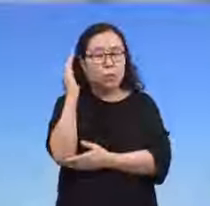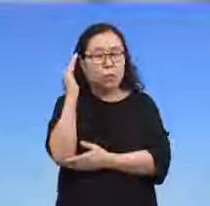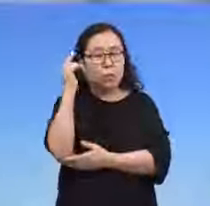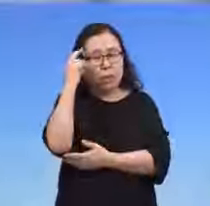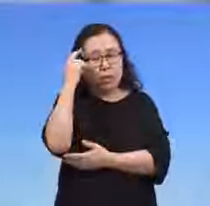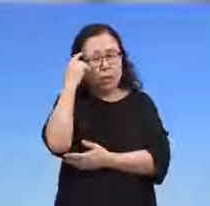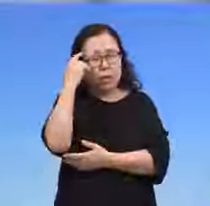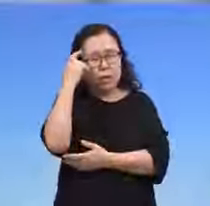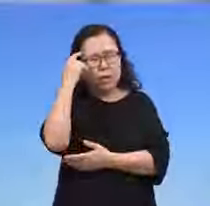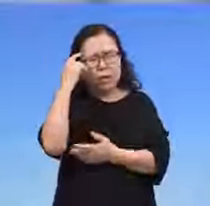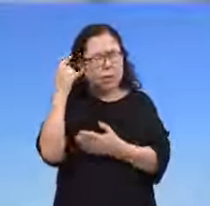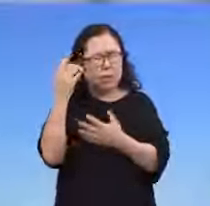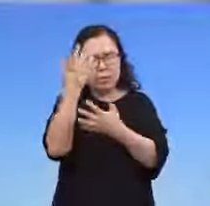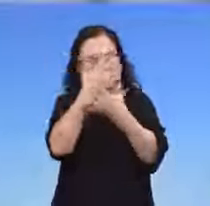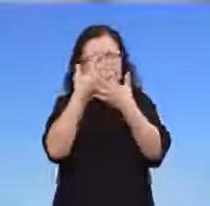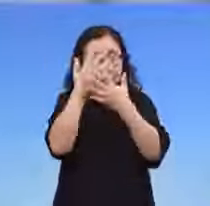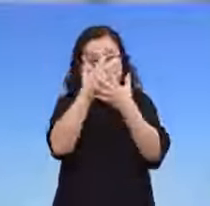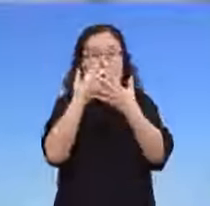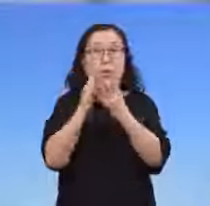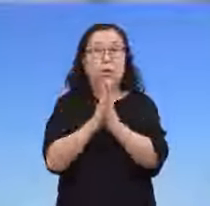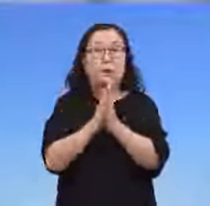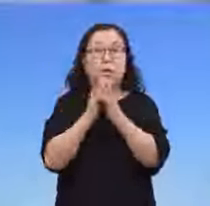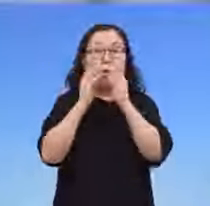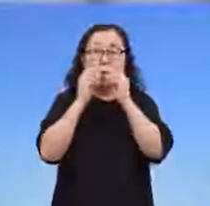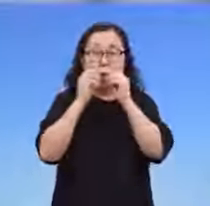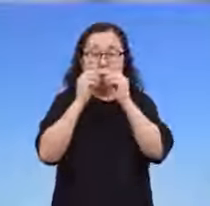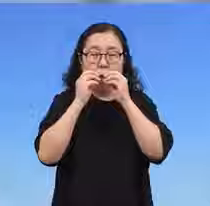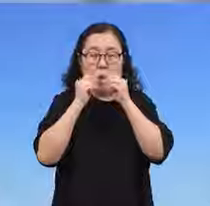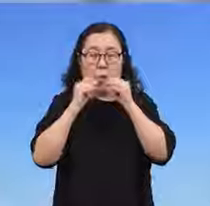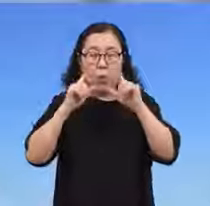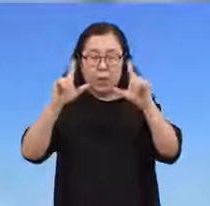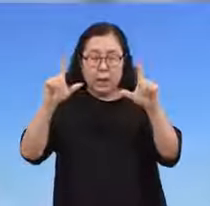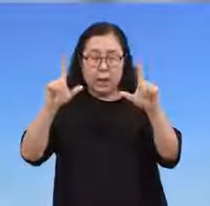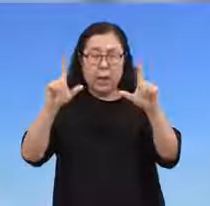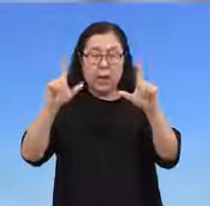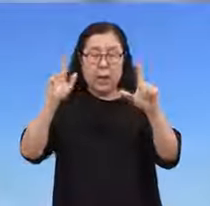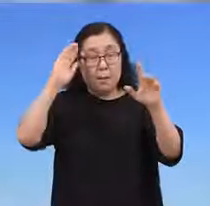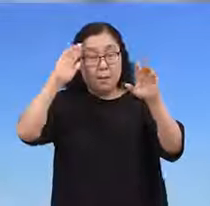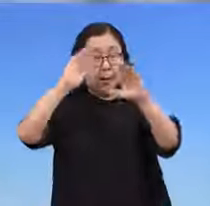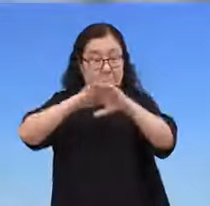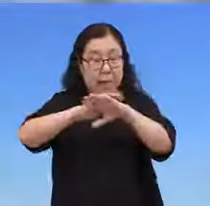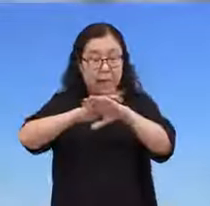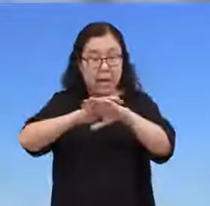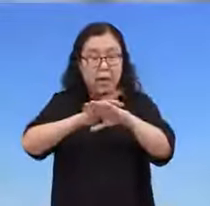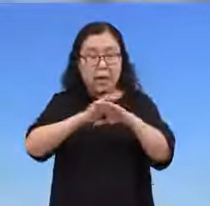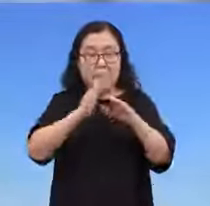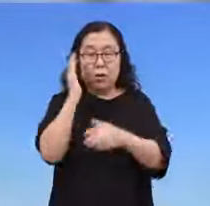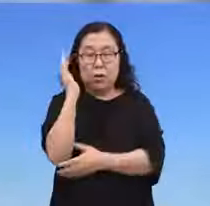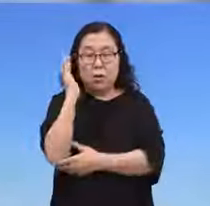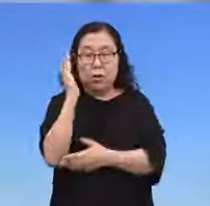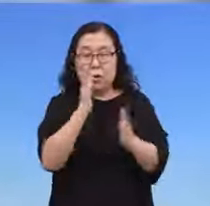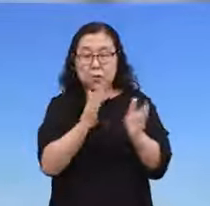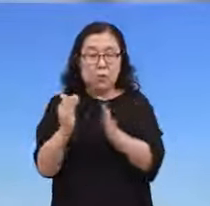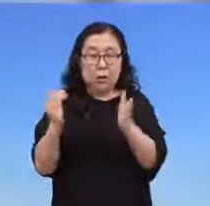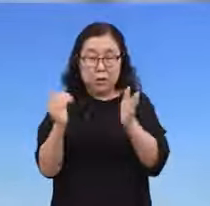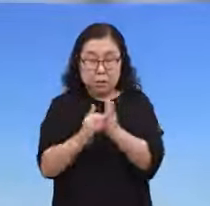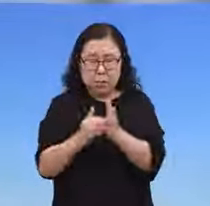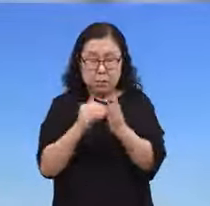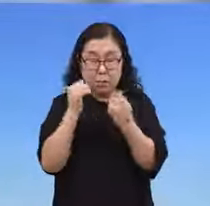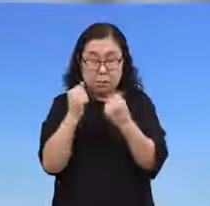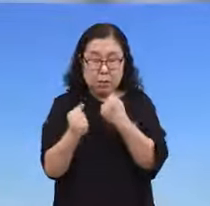하얘지고요, 여전히 토요일 저녁이 되면 설교 준비를 다 끝냈음에도 불구하고